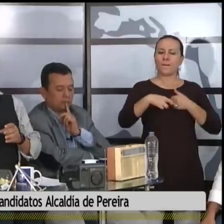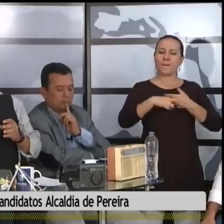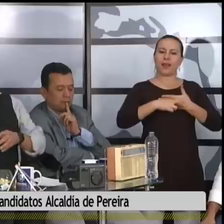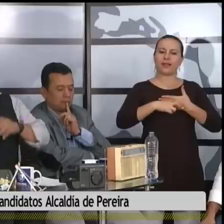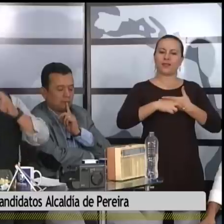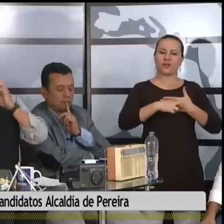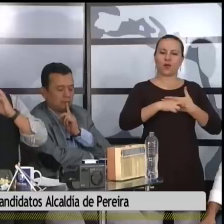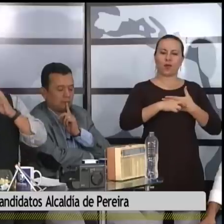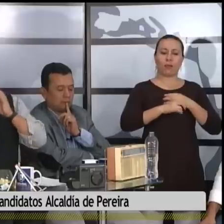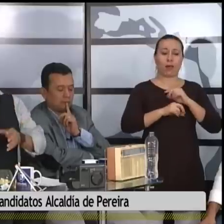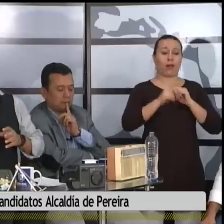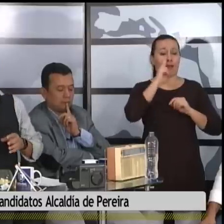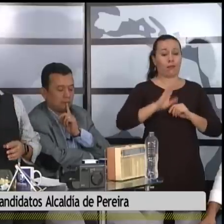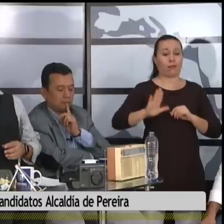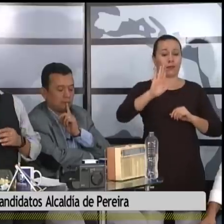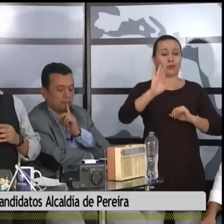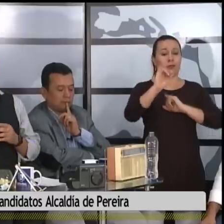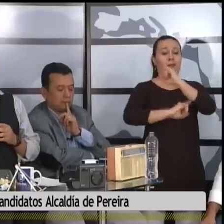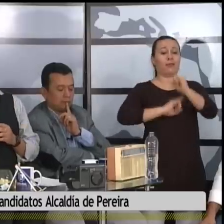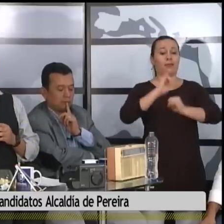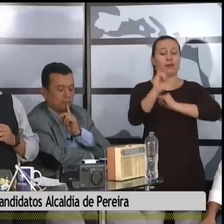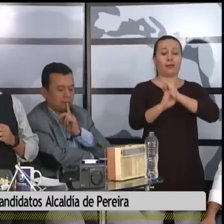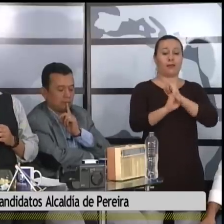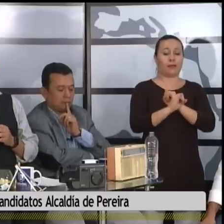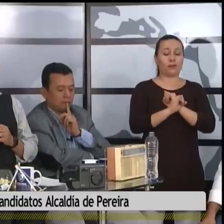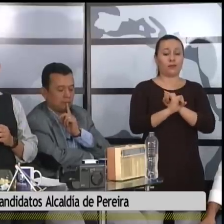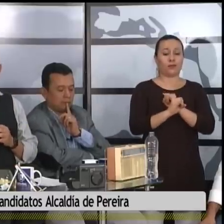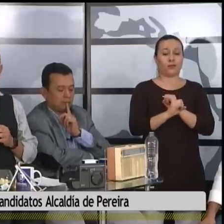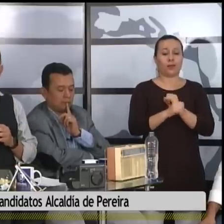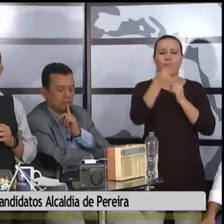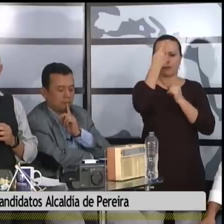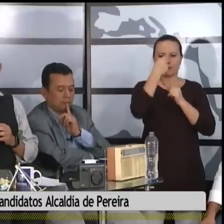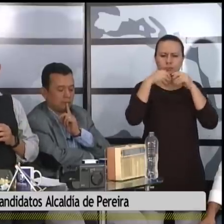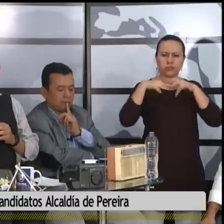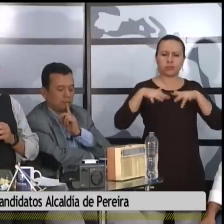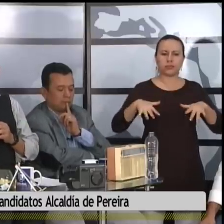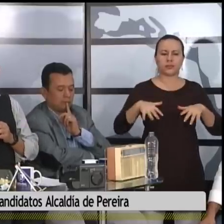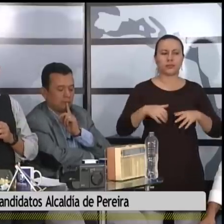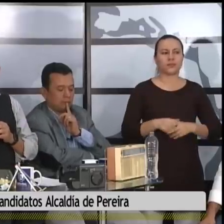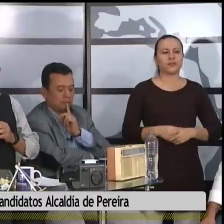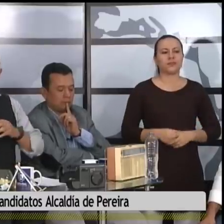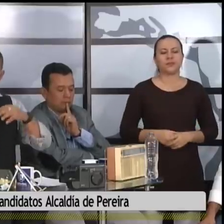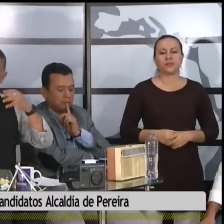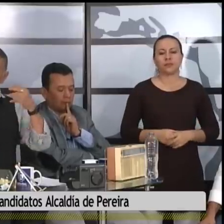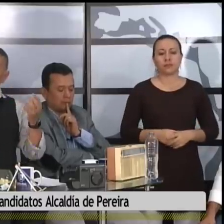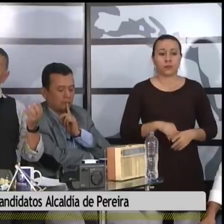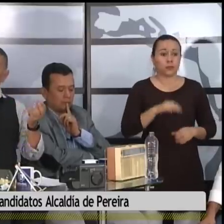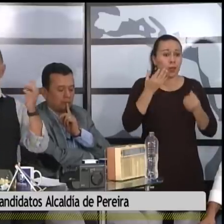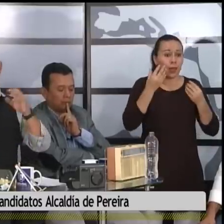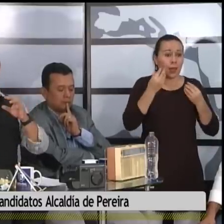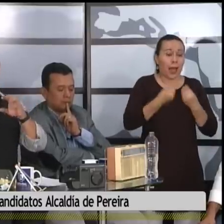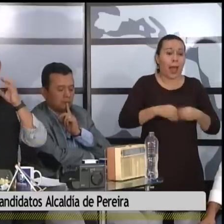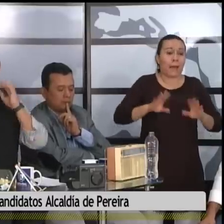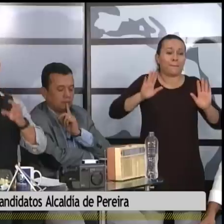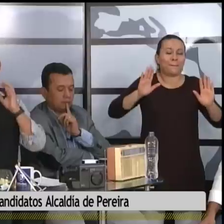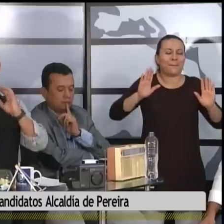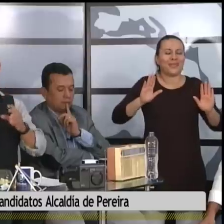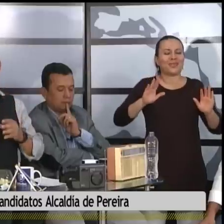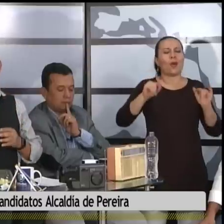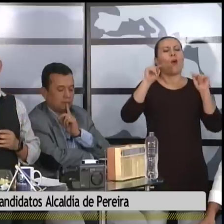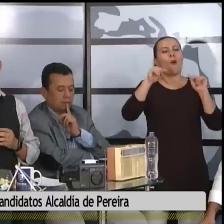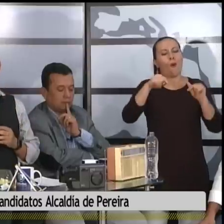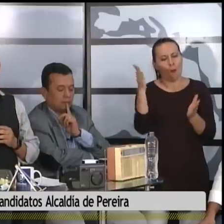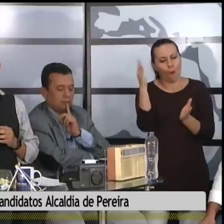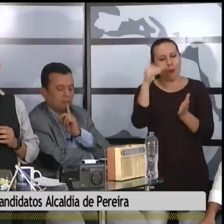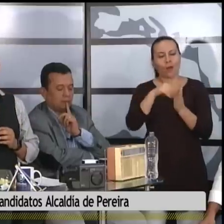Nacional e Internacional Channel Plus y a través de nuestras redes sociales. Si se lo perdió en directo, lo puede ver a las 11 de